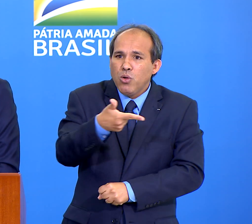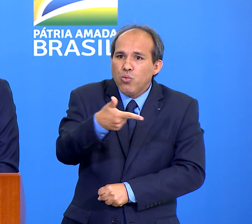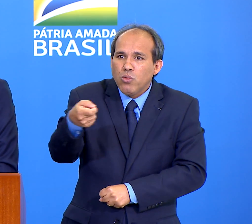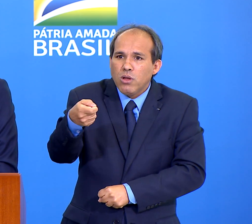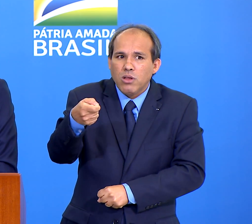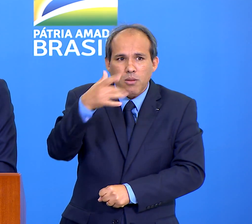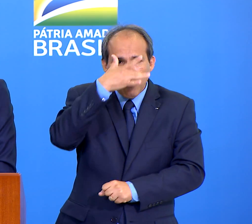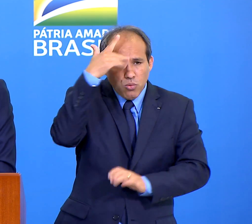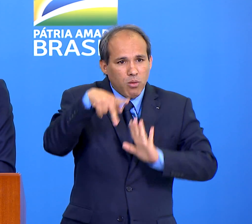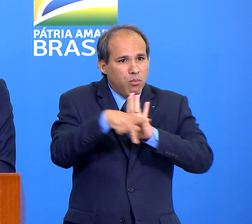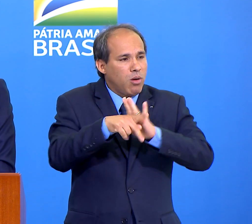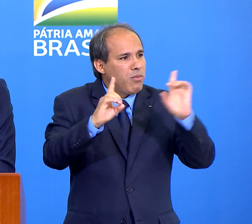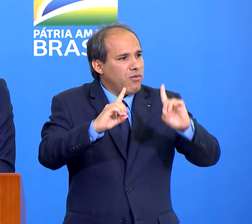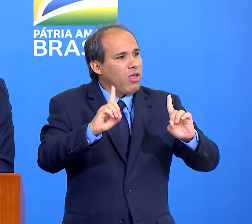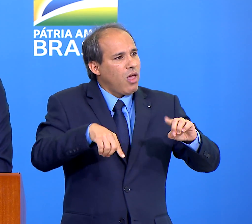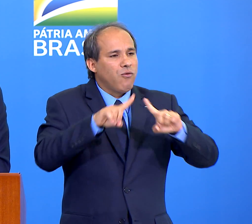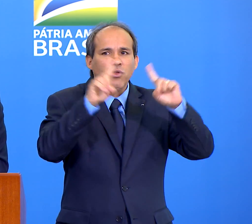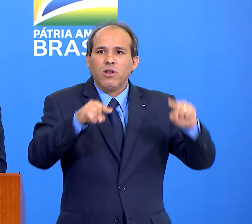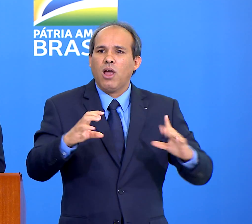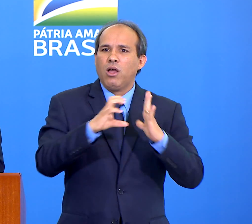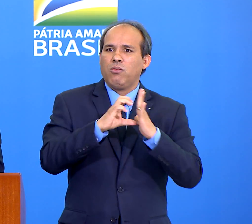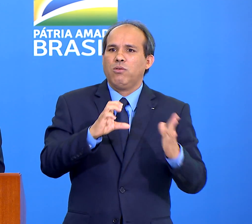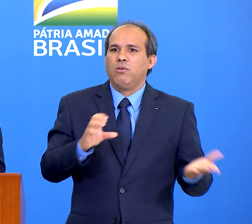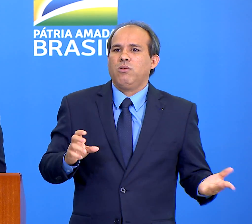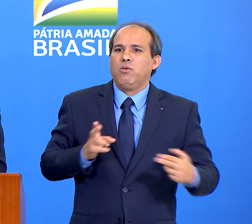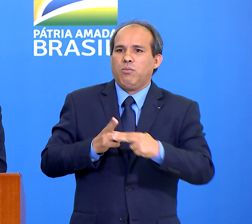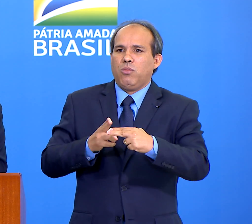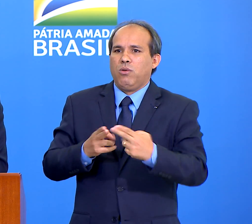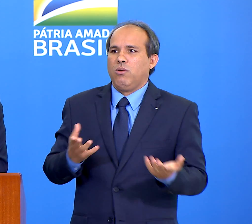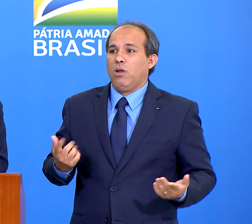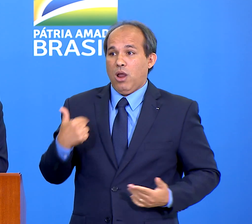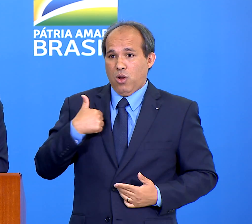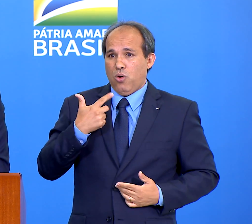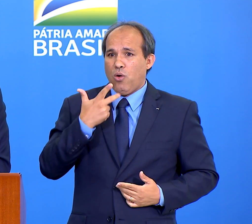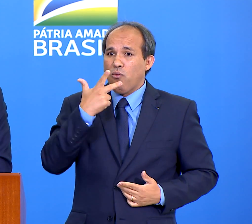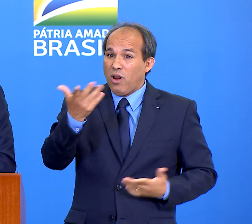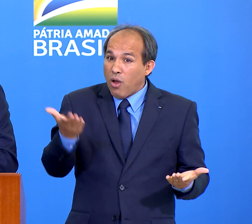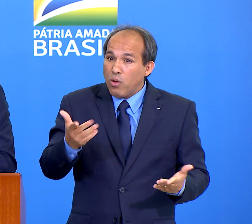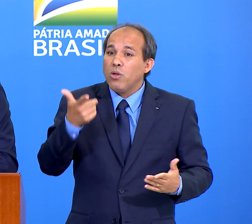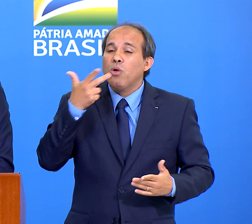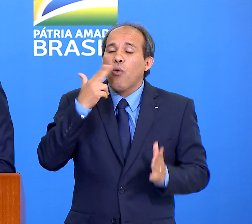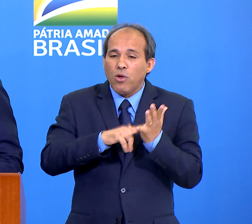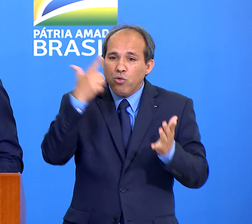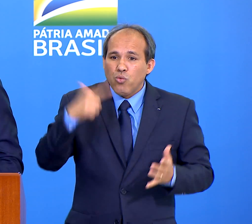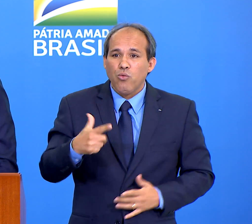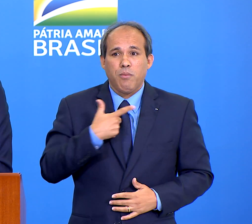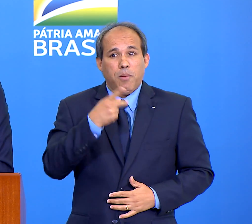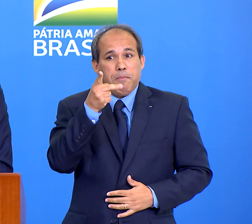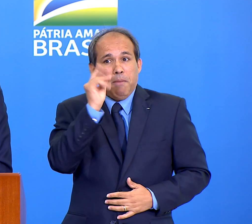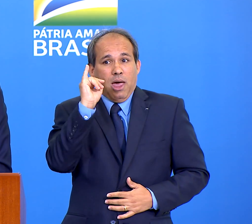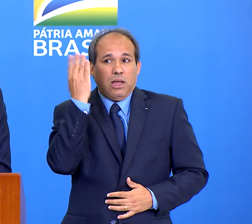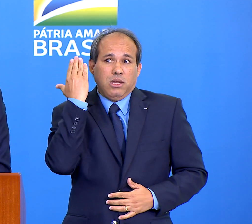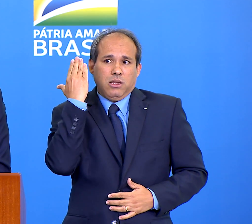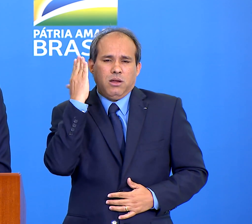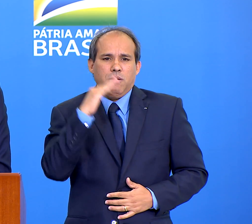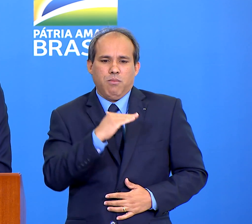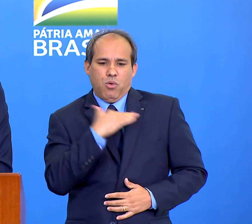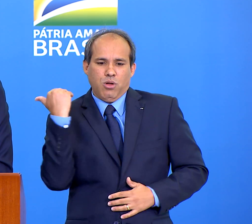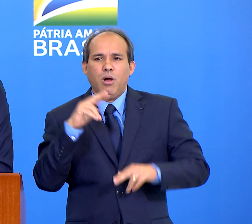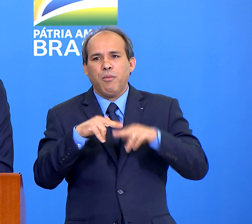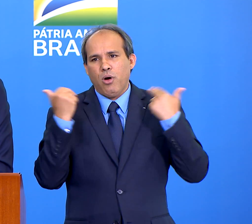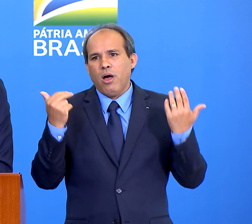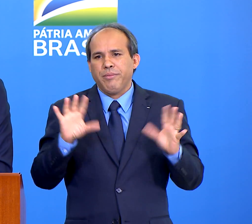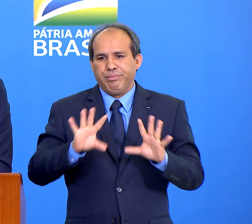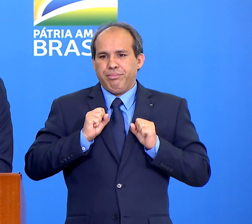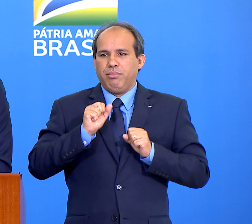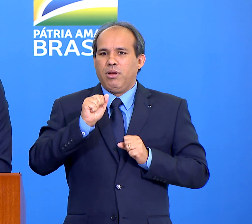pessoas com deficiência e eu quero reforçar aqui meu pai que faleceu em